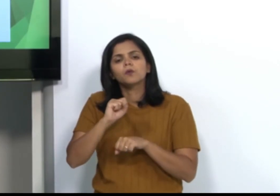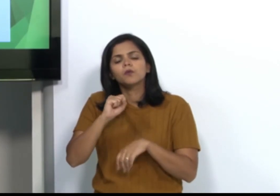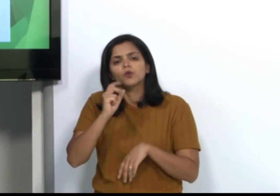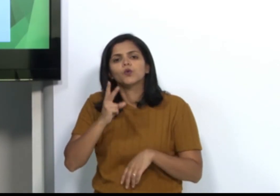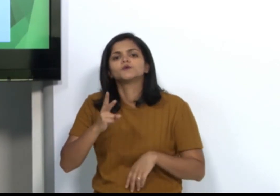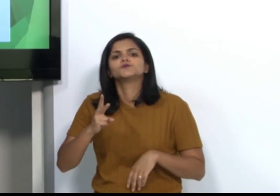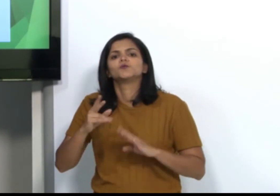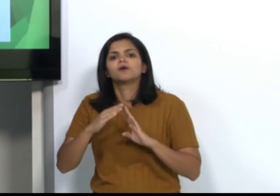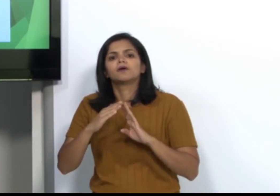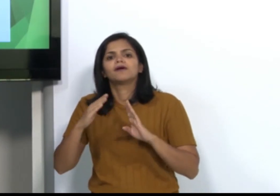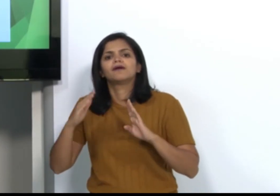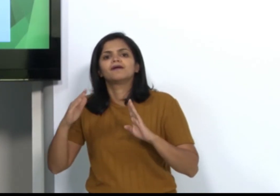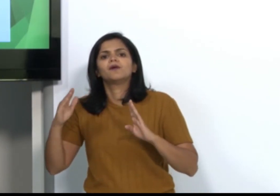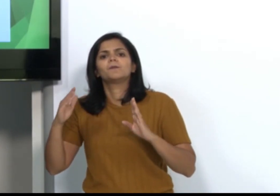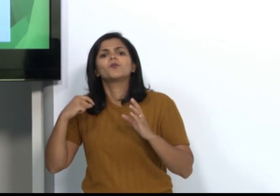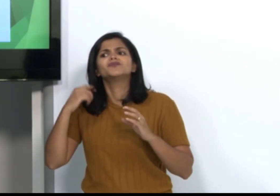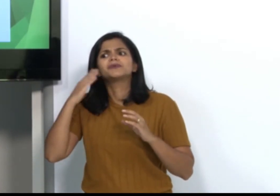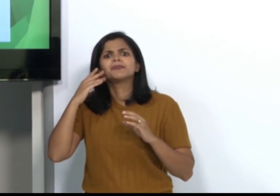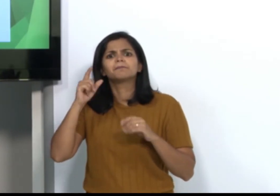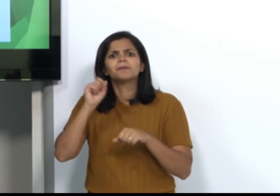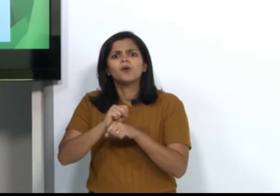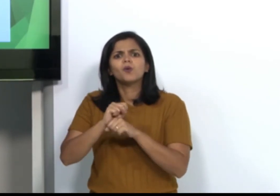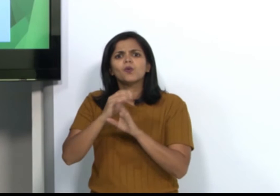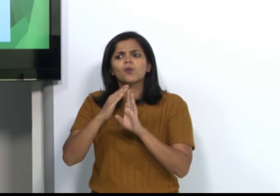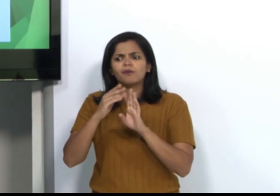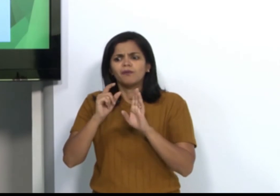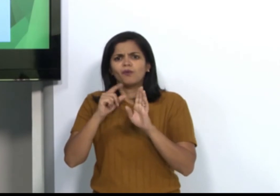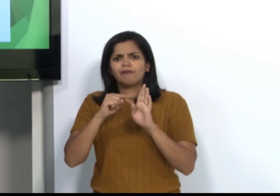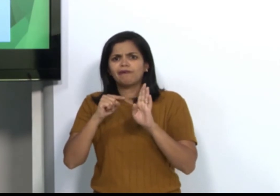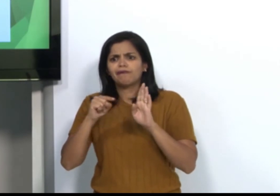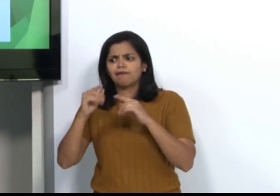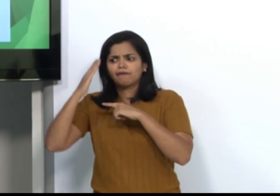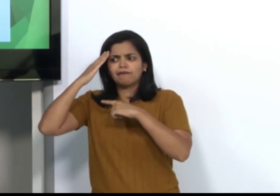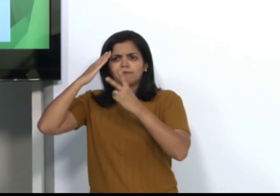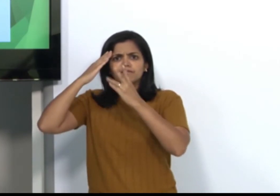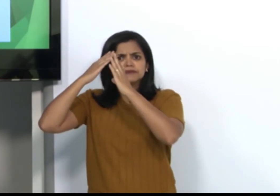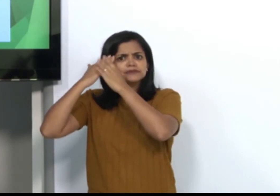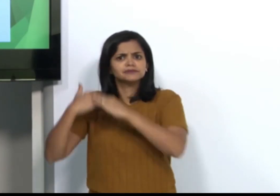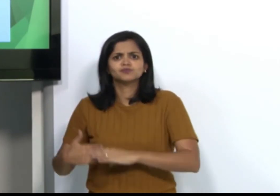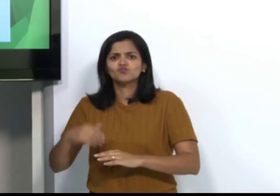Pode ser contínuo, haver uma pausa.